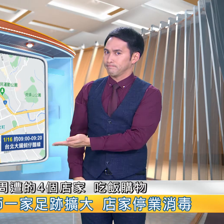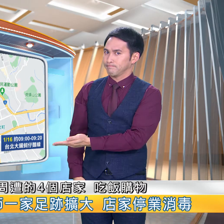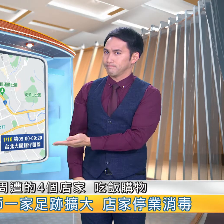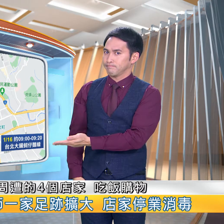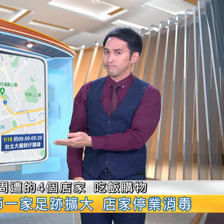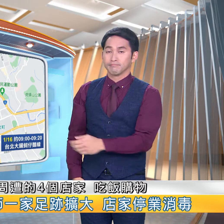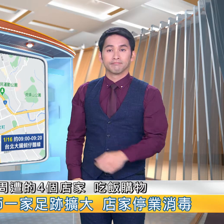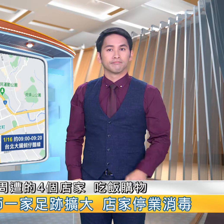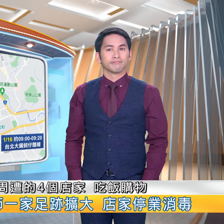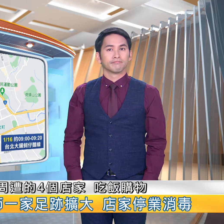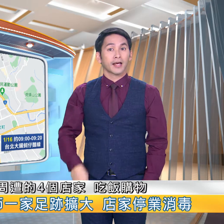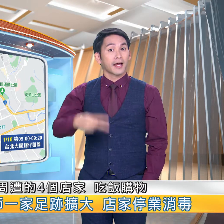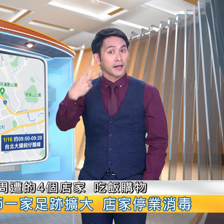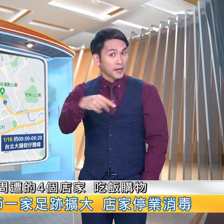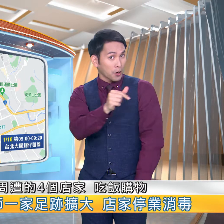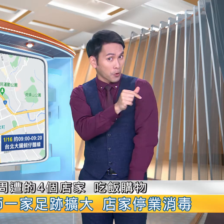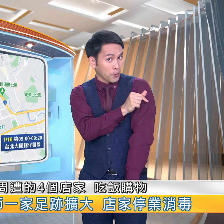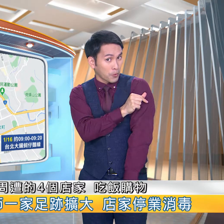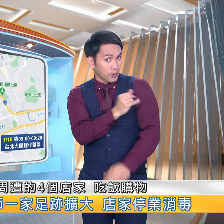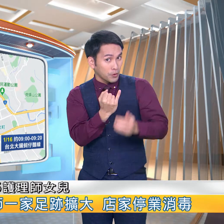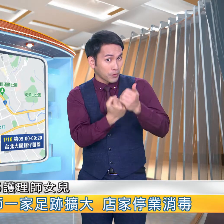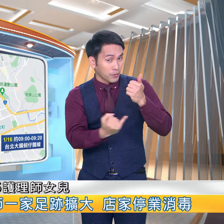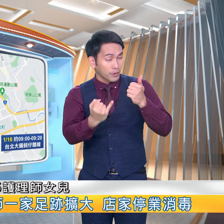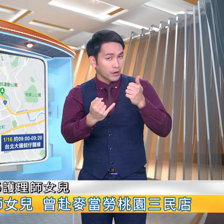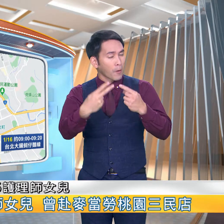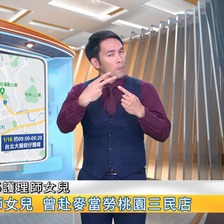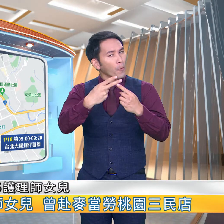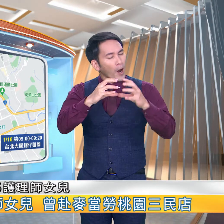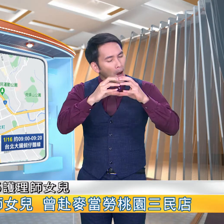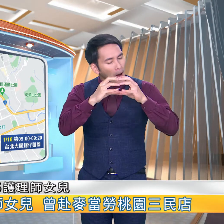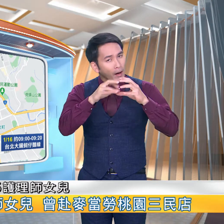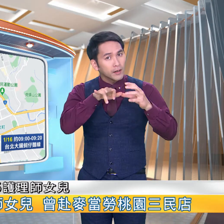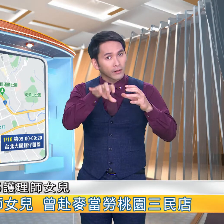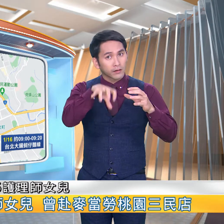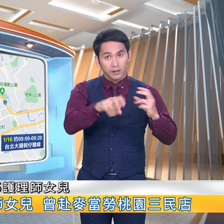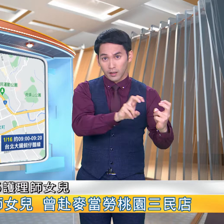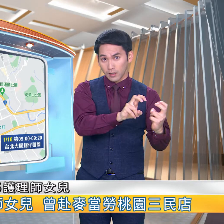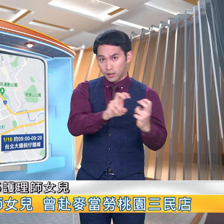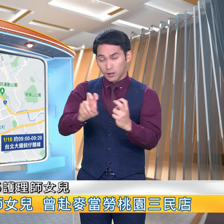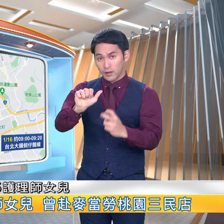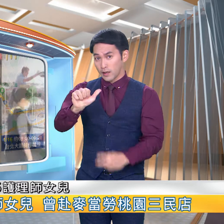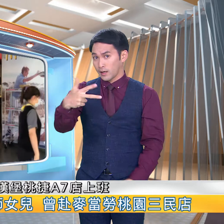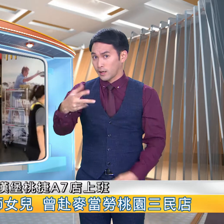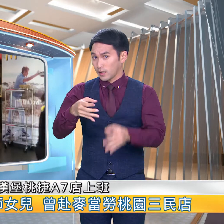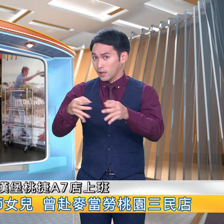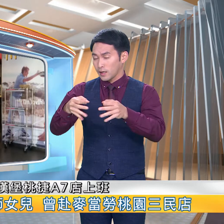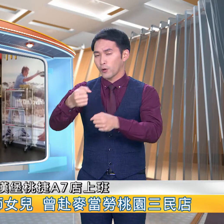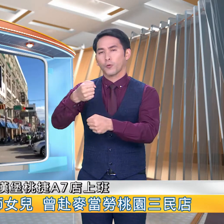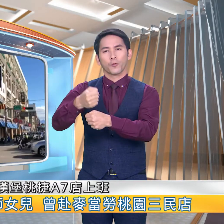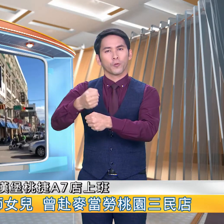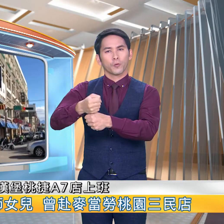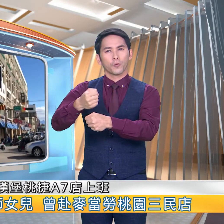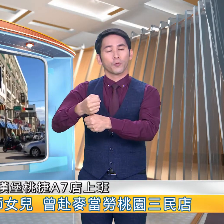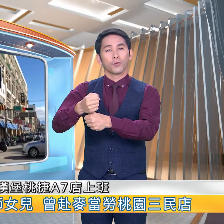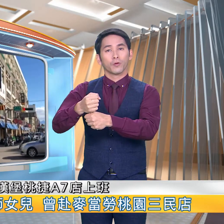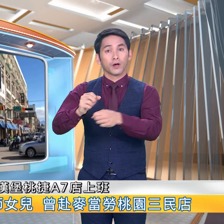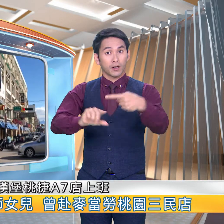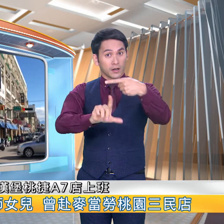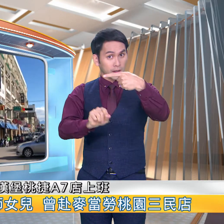物。而至于按865护理师的女儿，除了在摩斯汉堡桃捷 A7